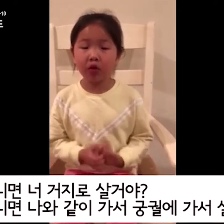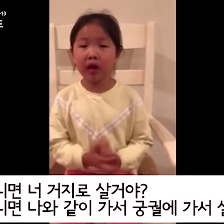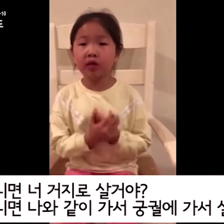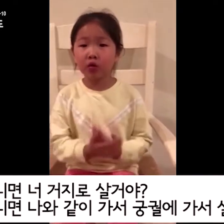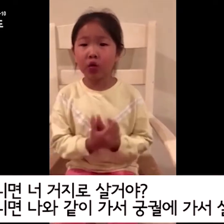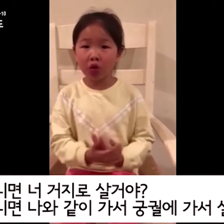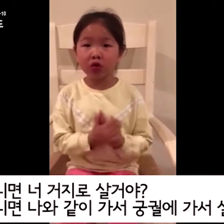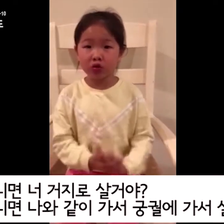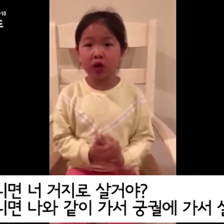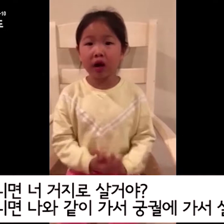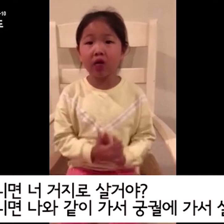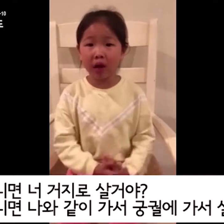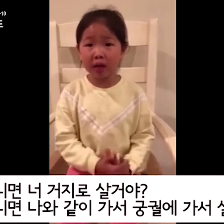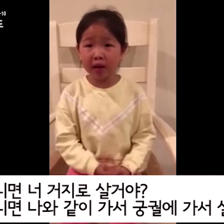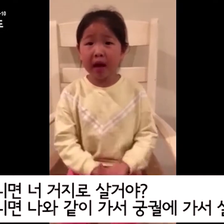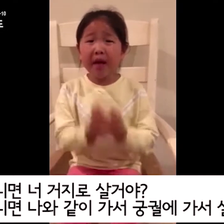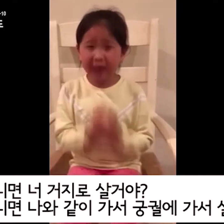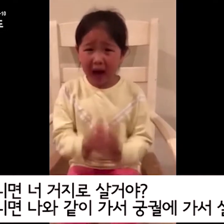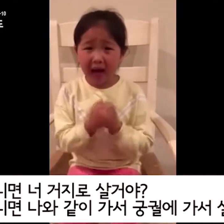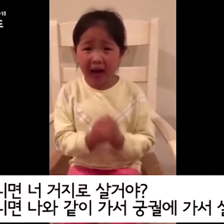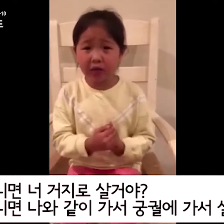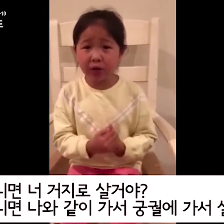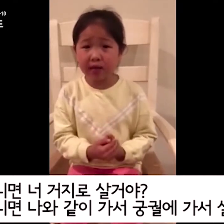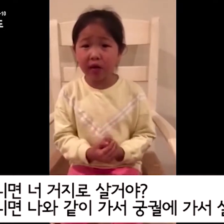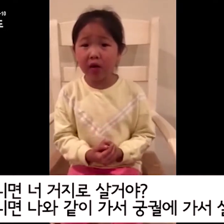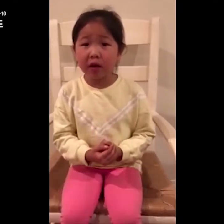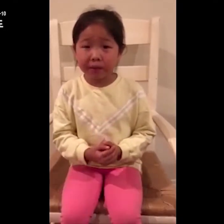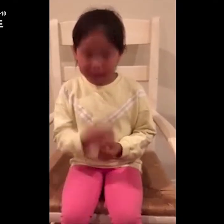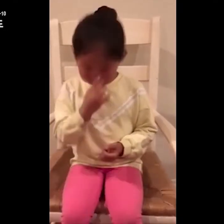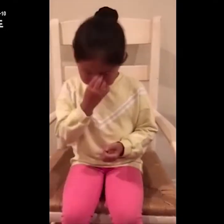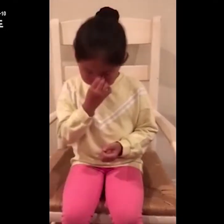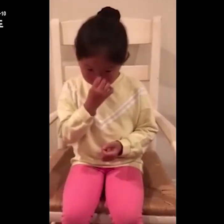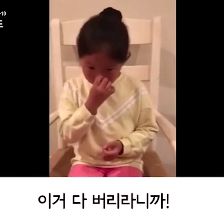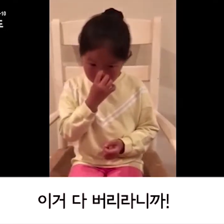아니면 너 아직도 거지로 살 거야? 아니면 나랑 같이 와서